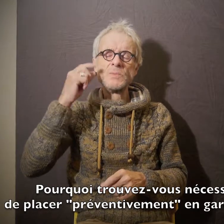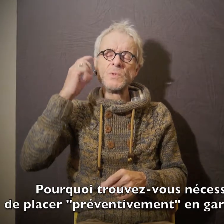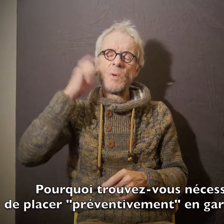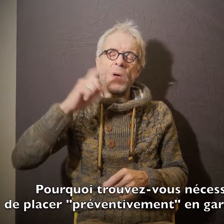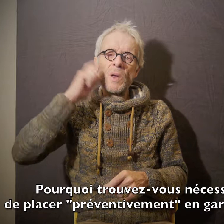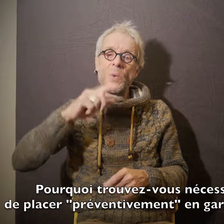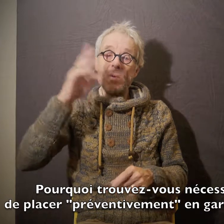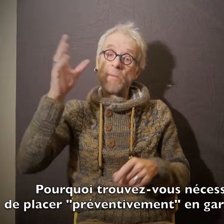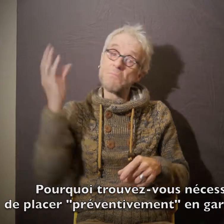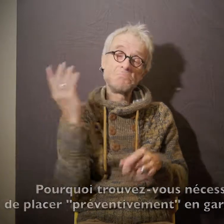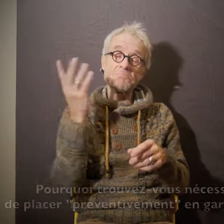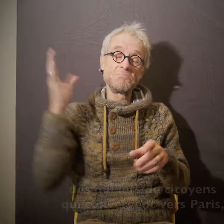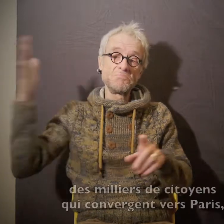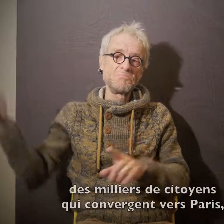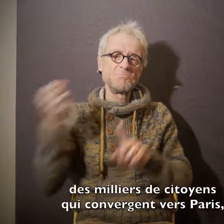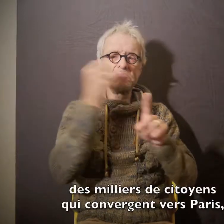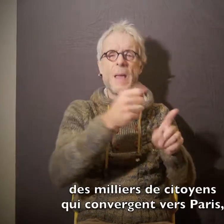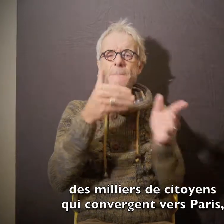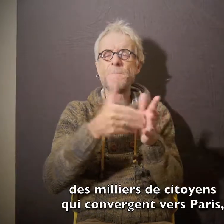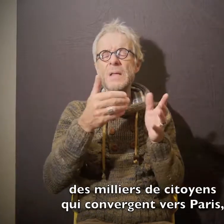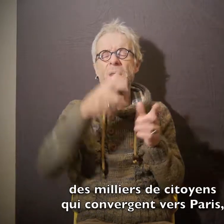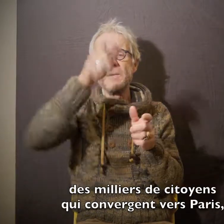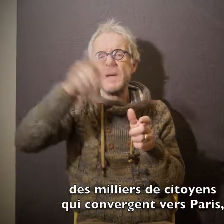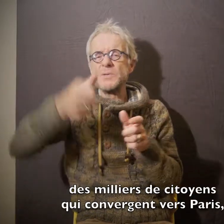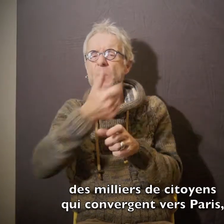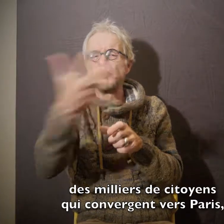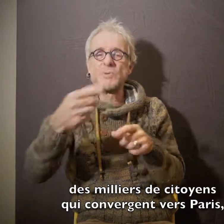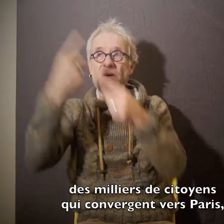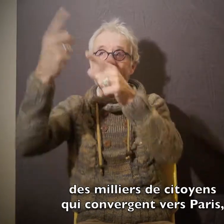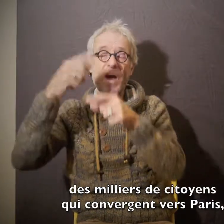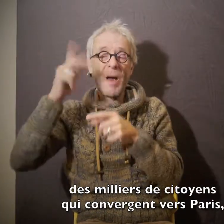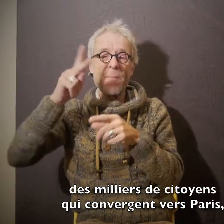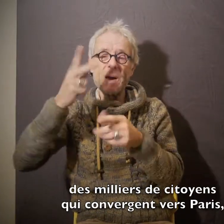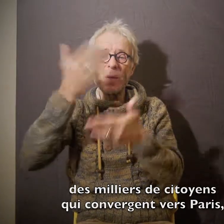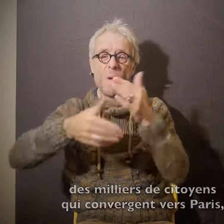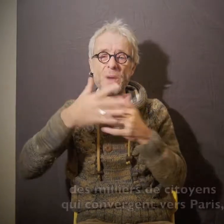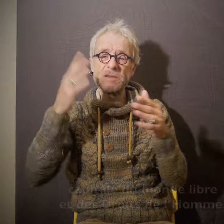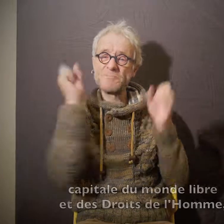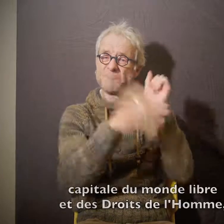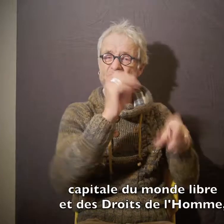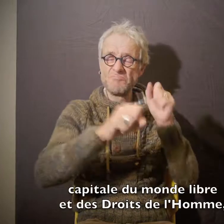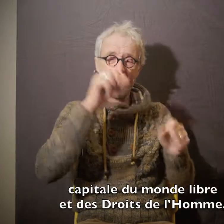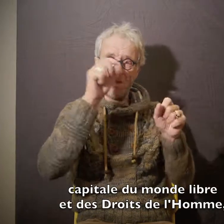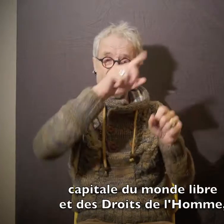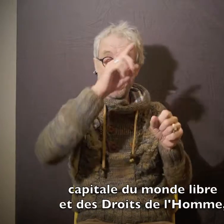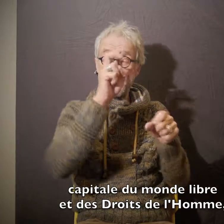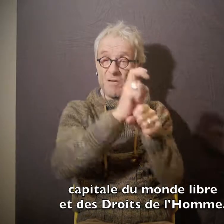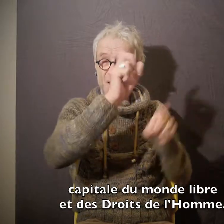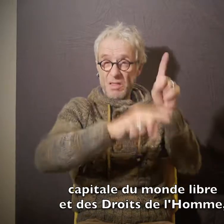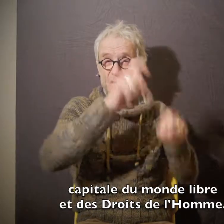Pourquoi trouvez-vous nécessaire de placer préventivement, en garde à vue, des milliers de citoyens qui convergent vers Paris, capitale